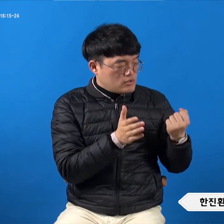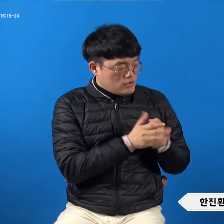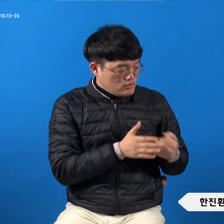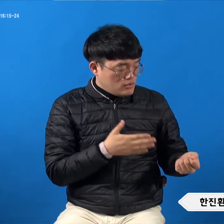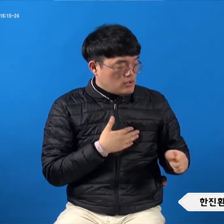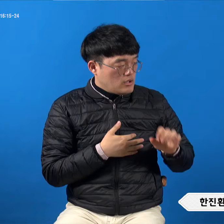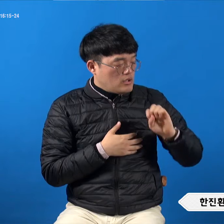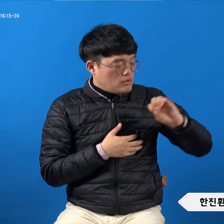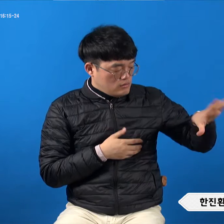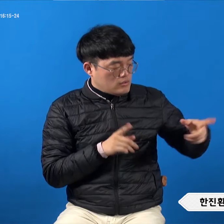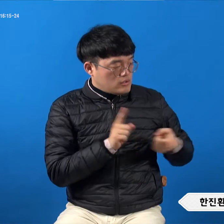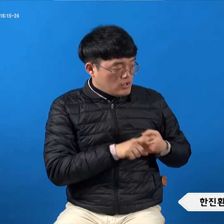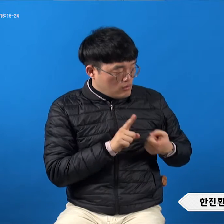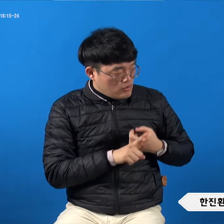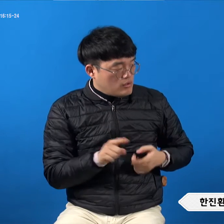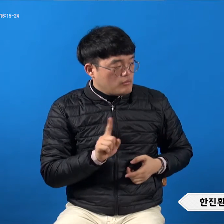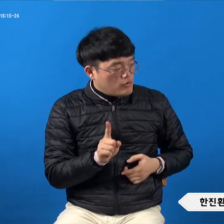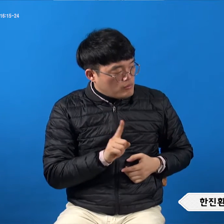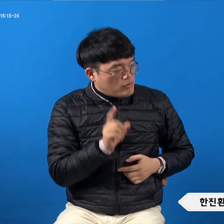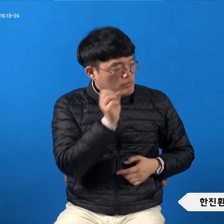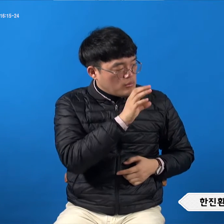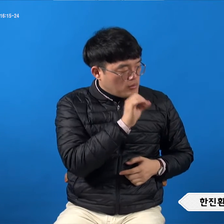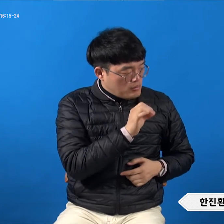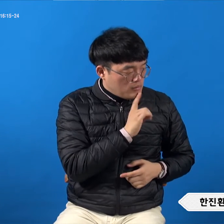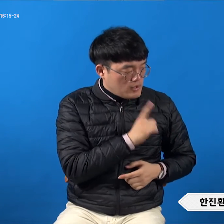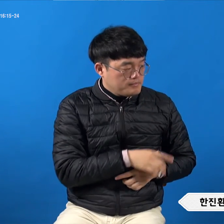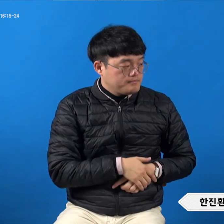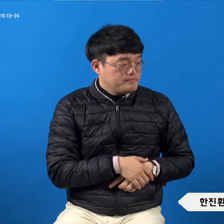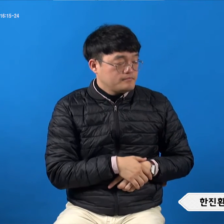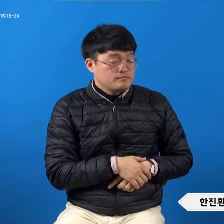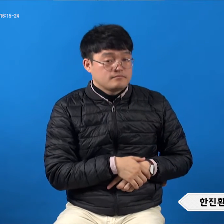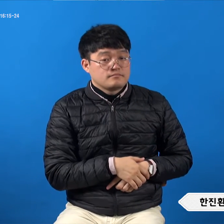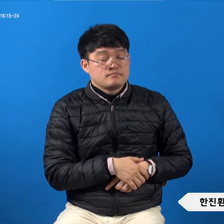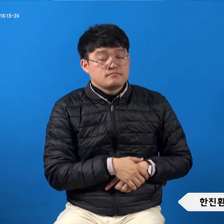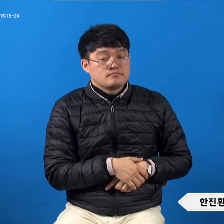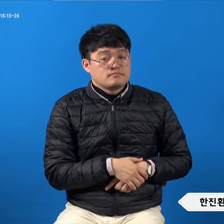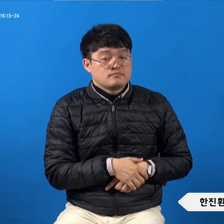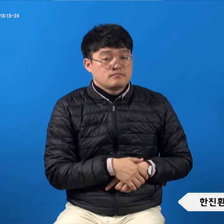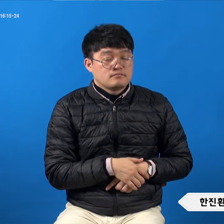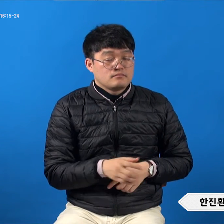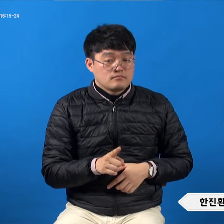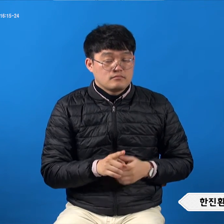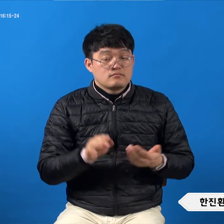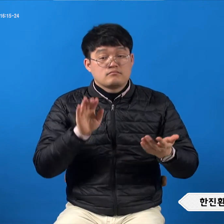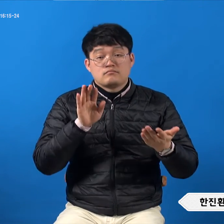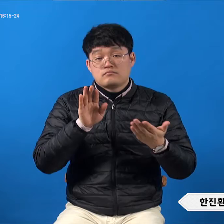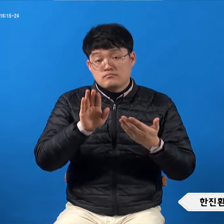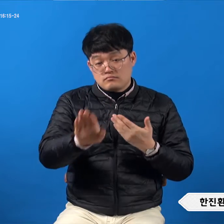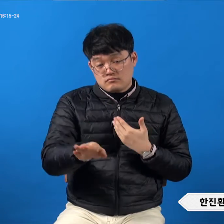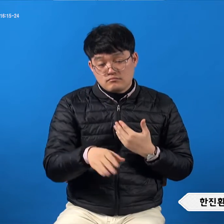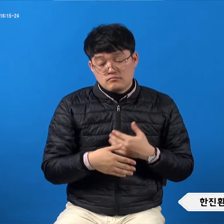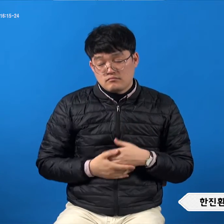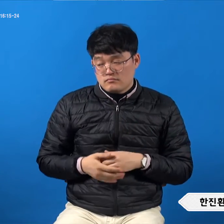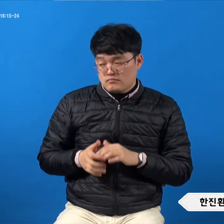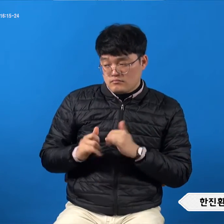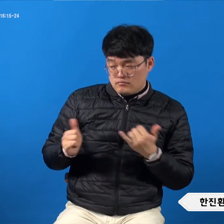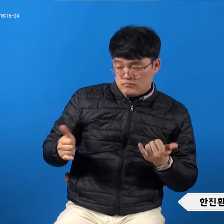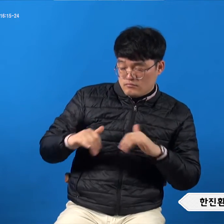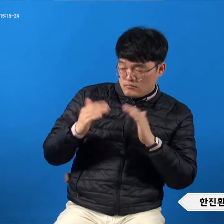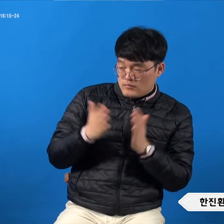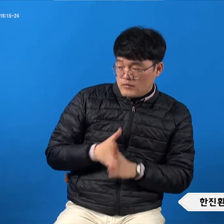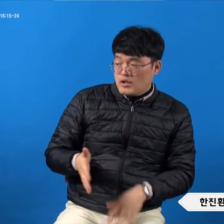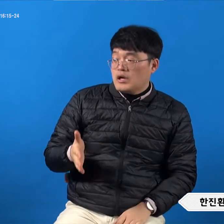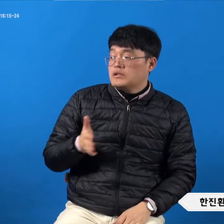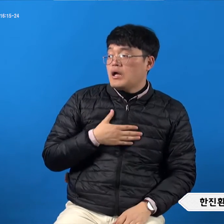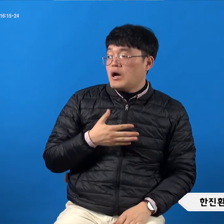생각하고 있는 그대로 솔직하게 내어놓습니다. 그러니까 본물이 터진 듯이 사람들이